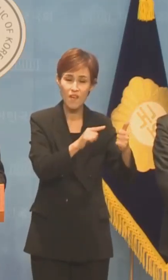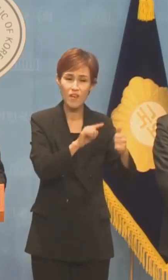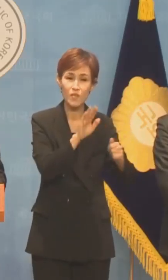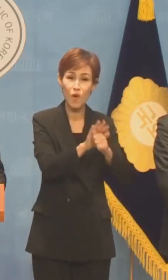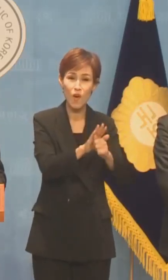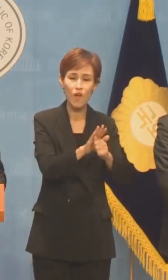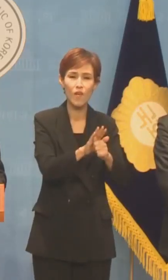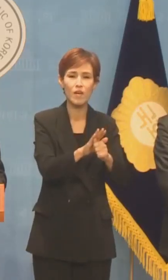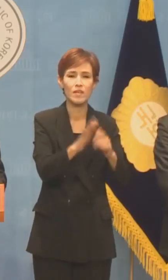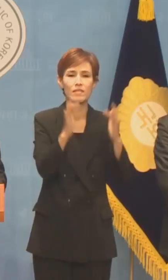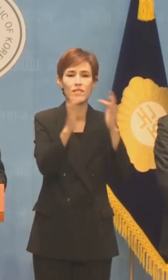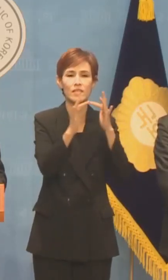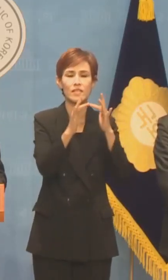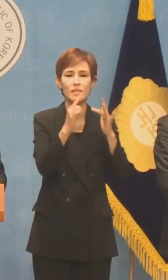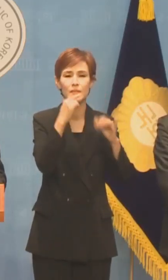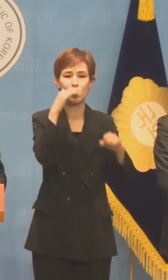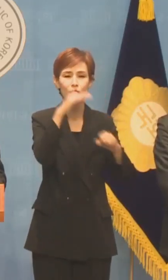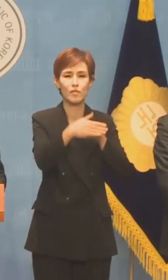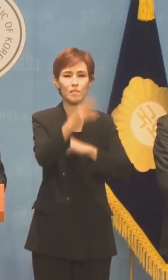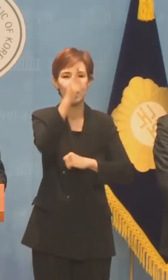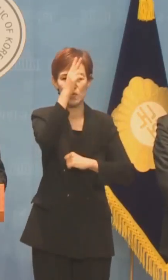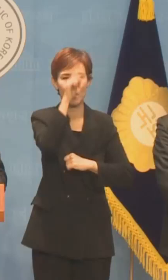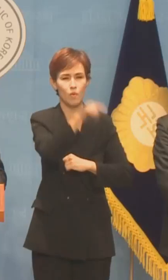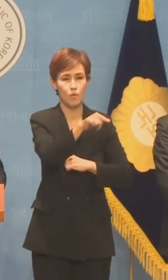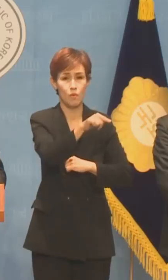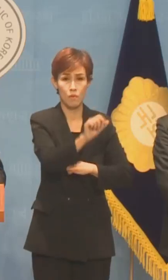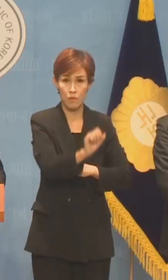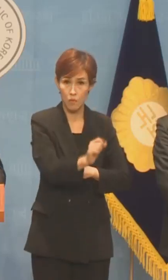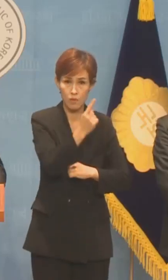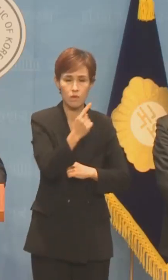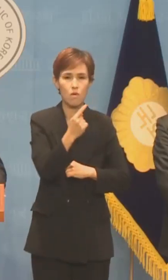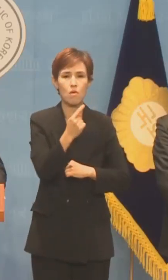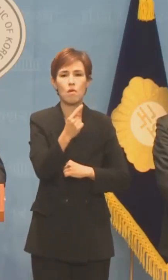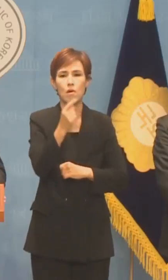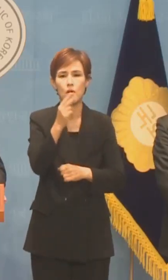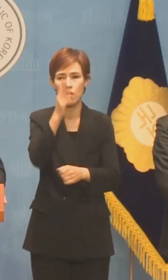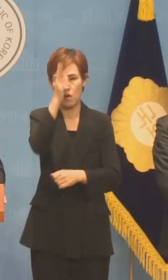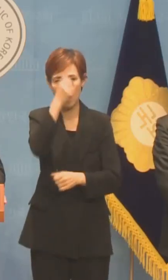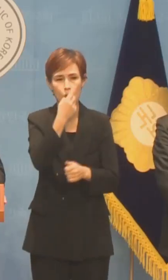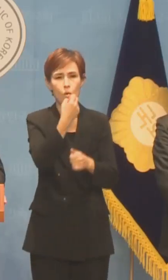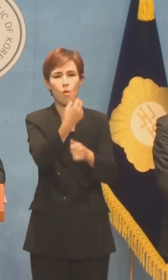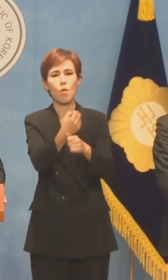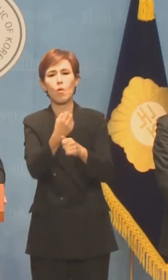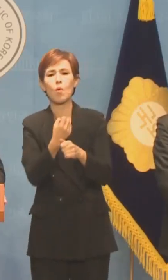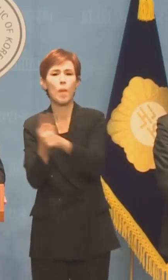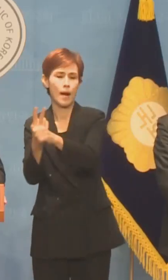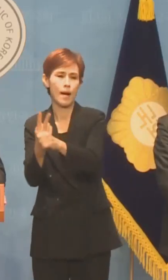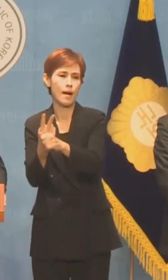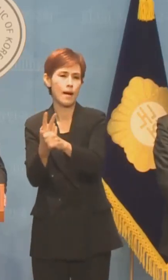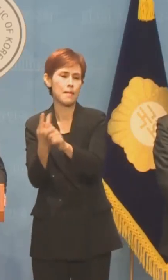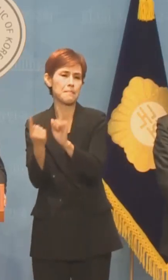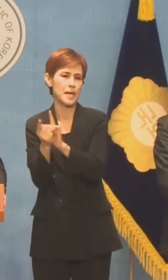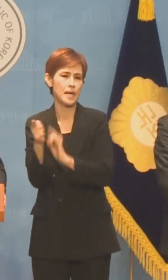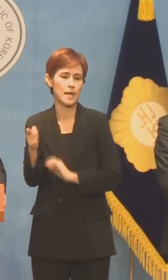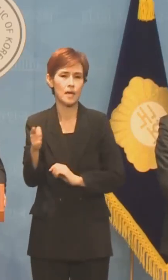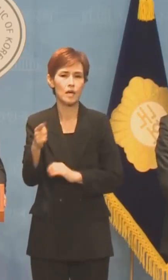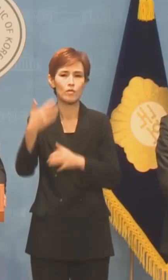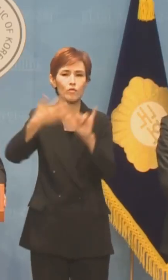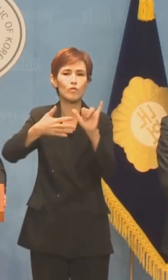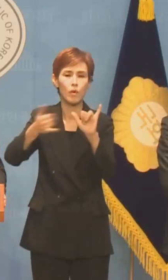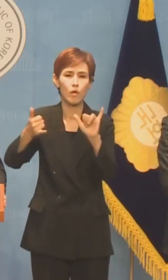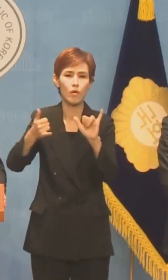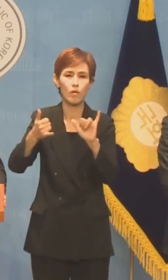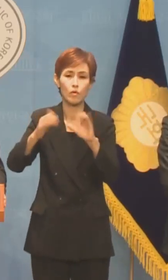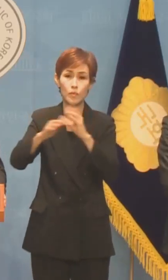지원하는 민주파출소에 의해서 고발당한 유튜버와 시민들에 대한 법률